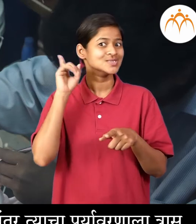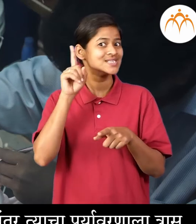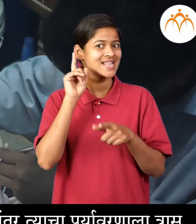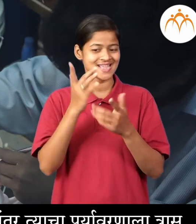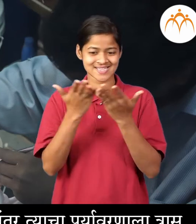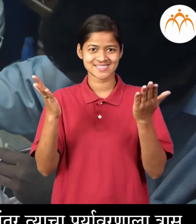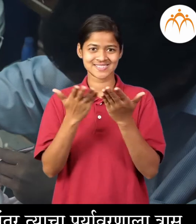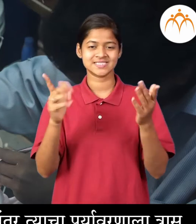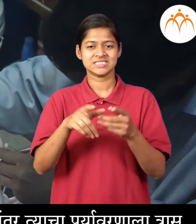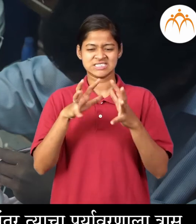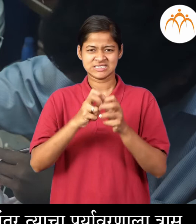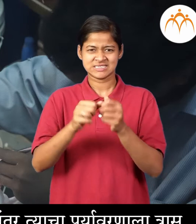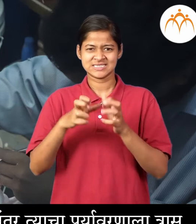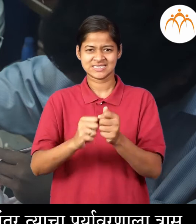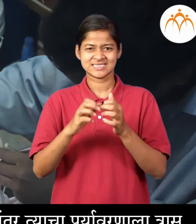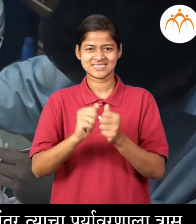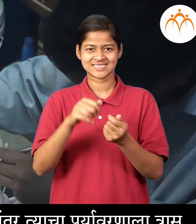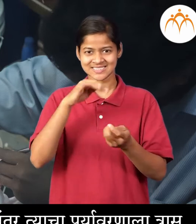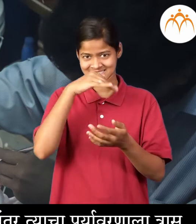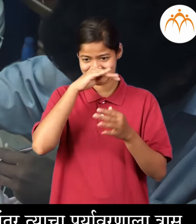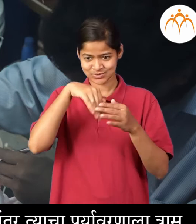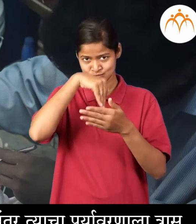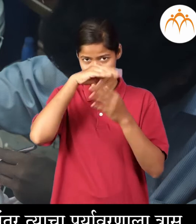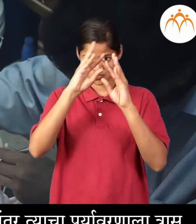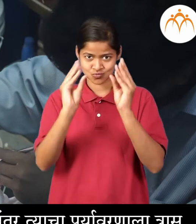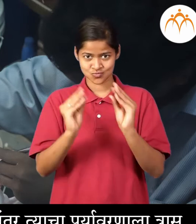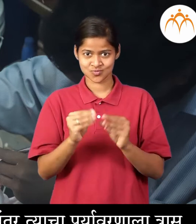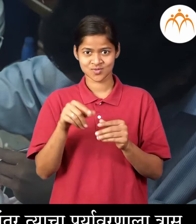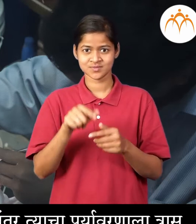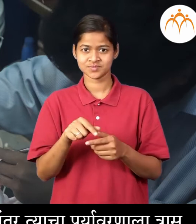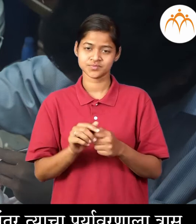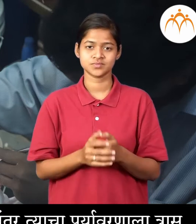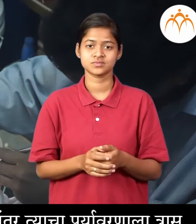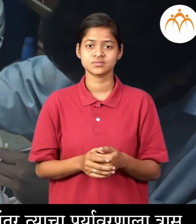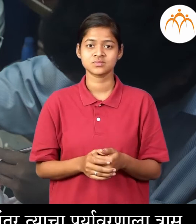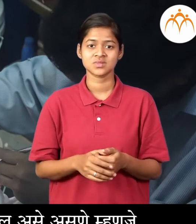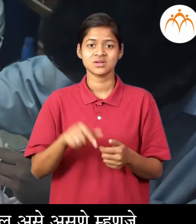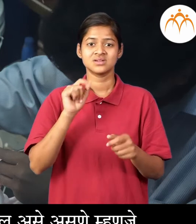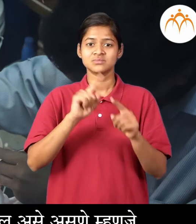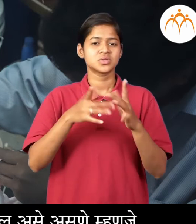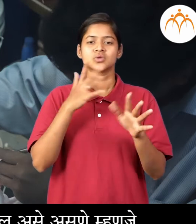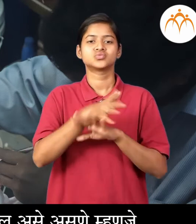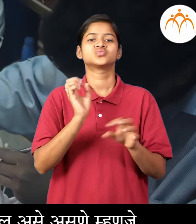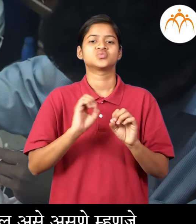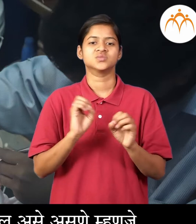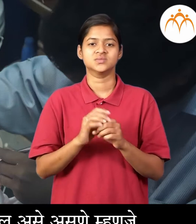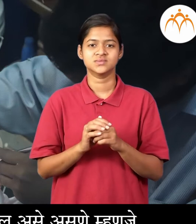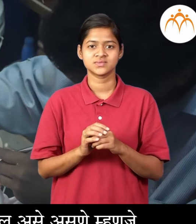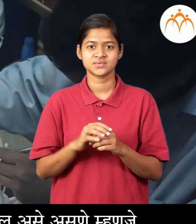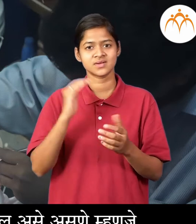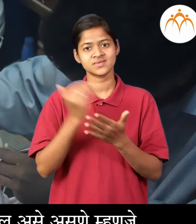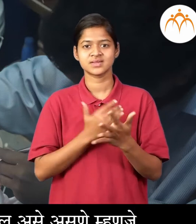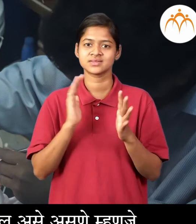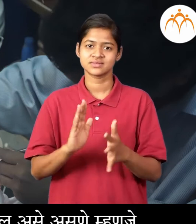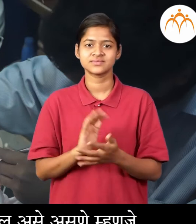मूर्तीचे विसर्जन केल्यान अंतर त्यासा परियावरनाला त्रास होनार नाही। परियावरन चांगले टिकुन राहिल।